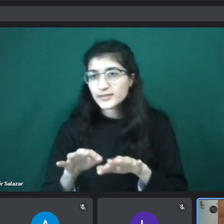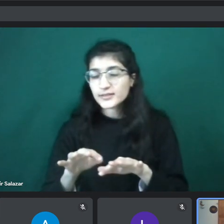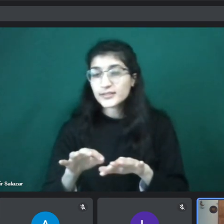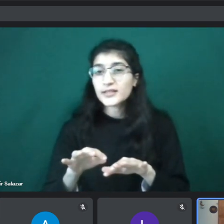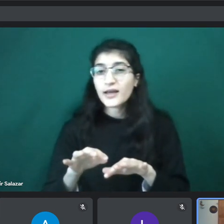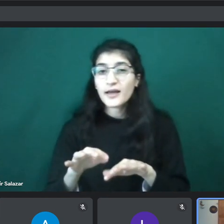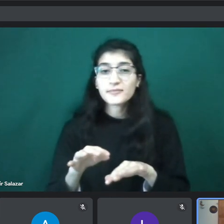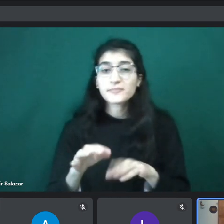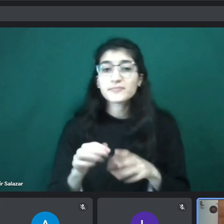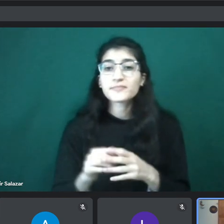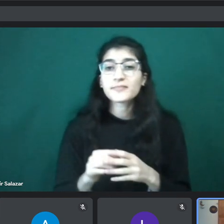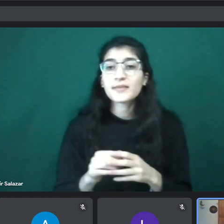no.